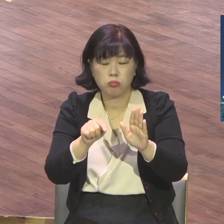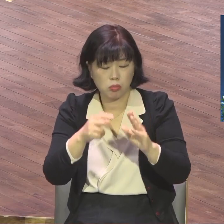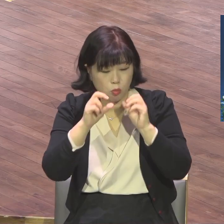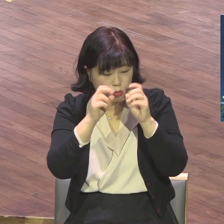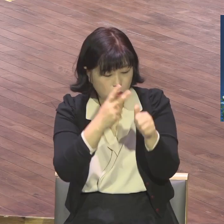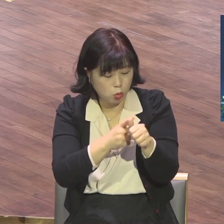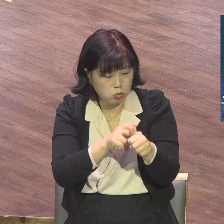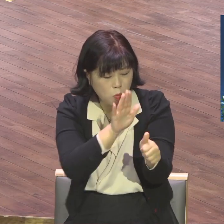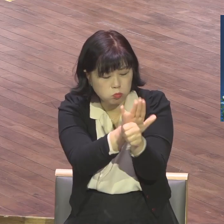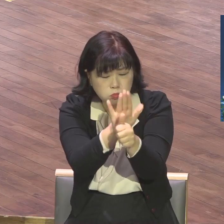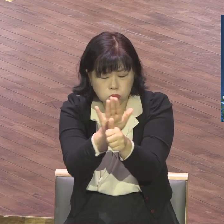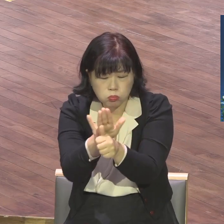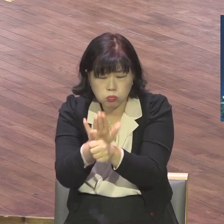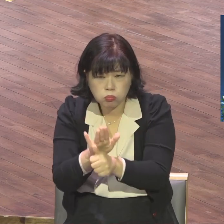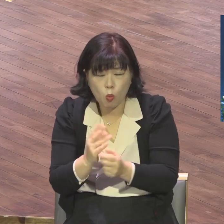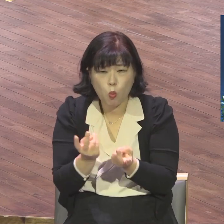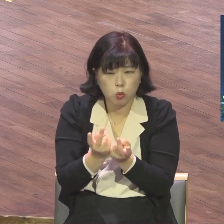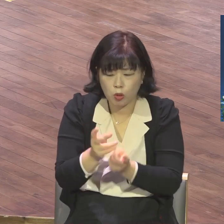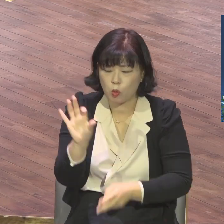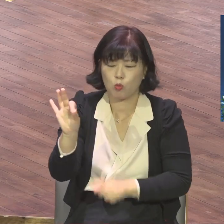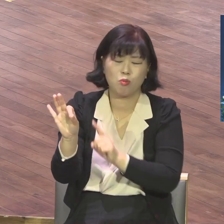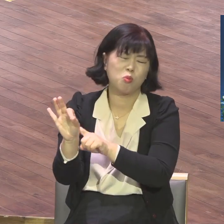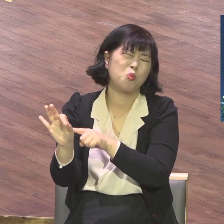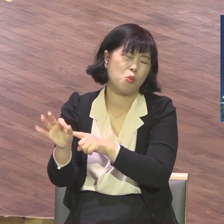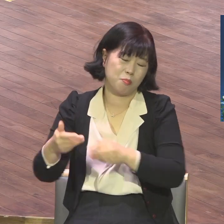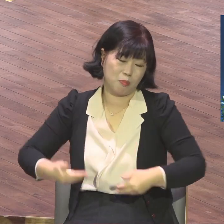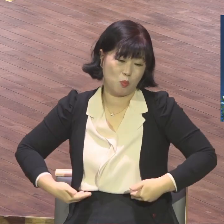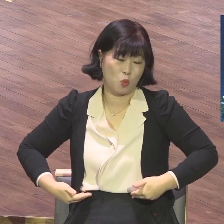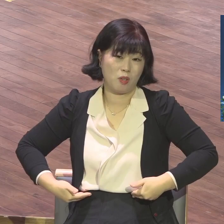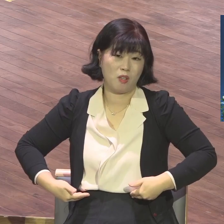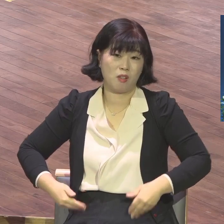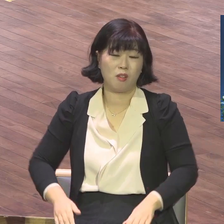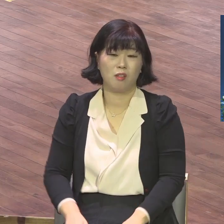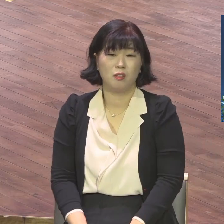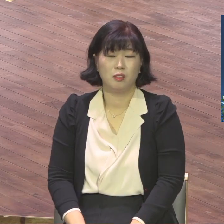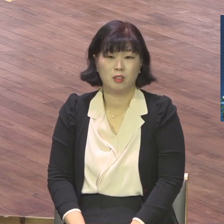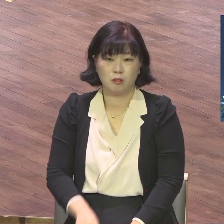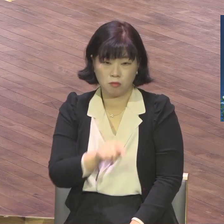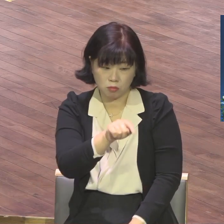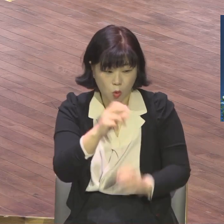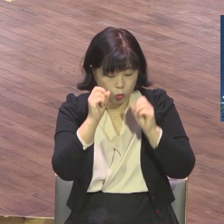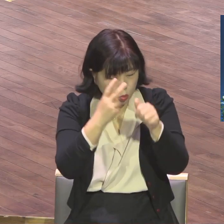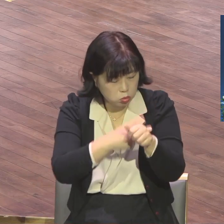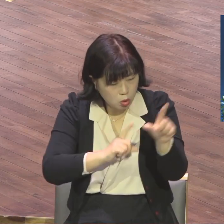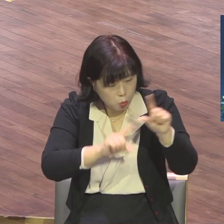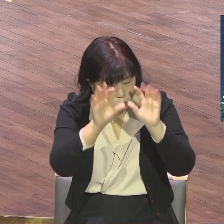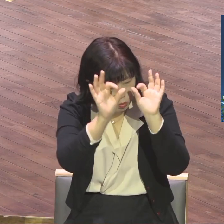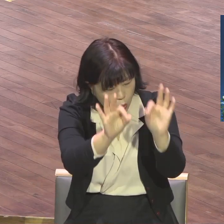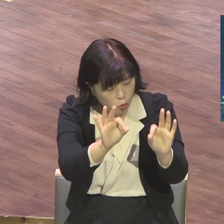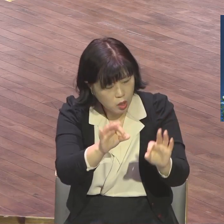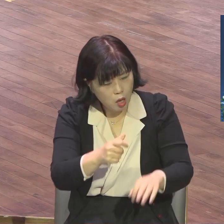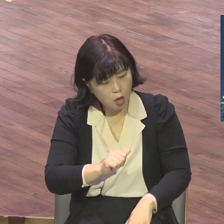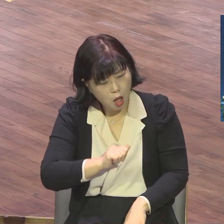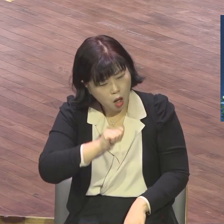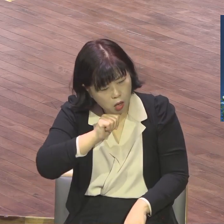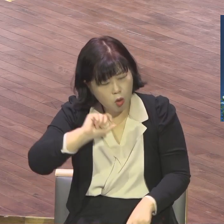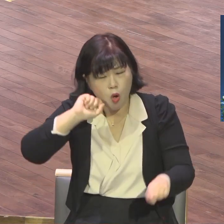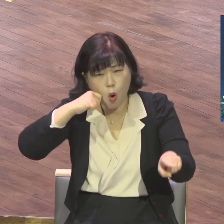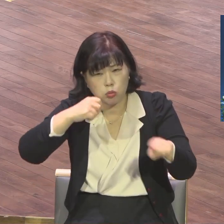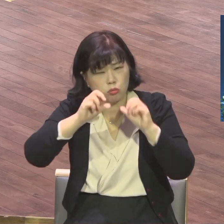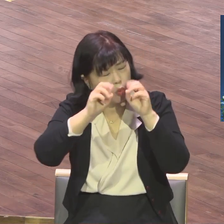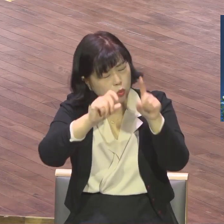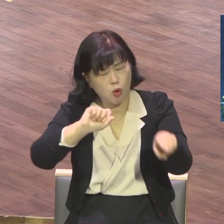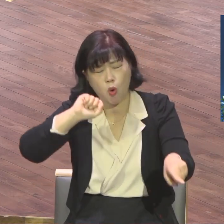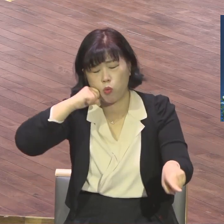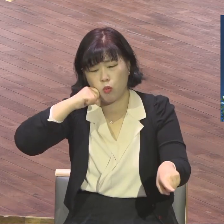먼저 아주 구체적으로 사실적으로 도와주자. 그래서 선교를 제대로 할 수 있도록 쉽게 설명하면